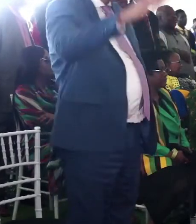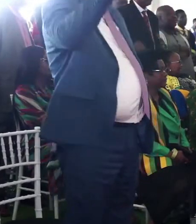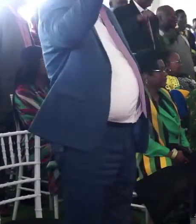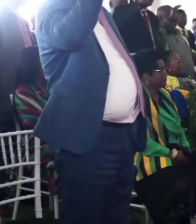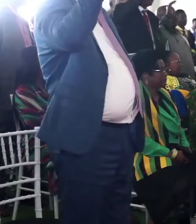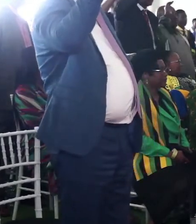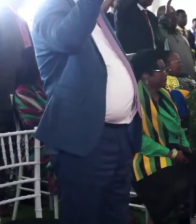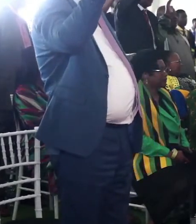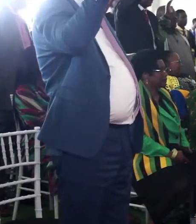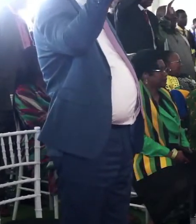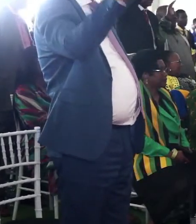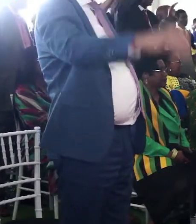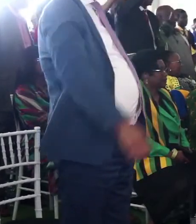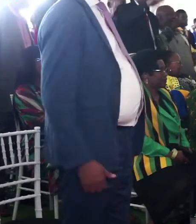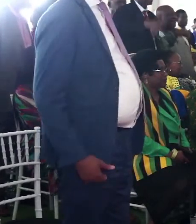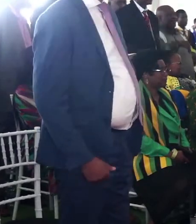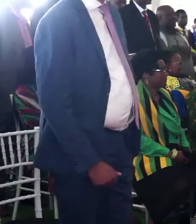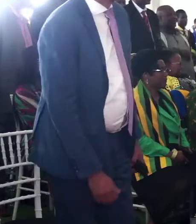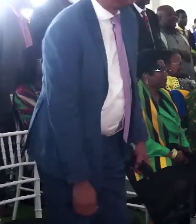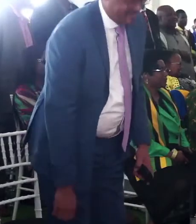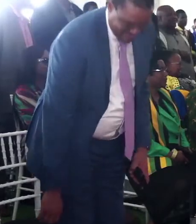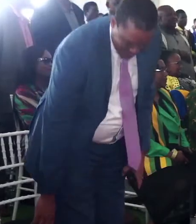Avululwandle.